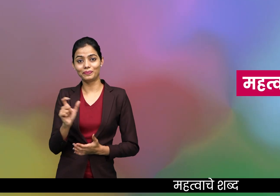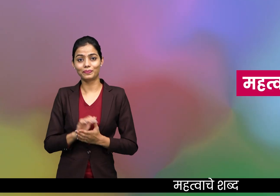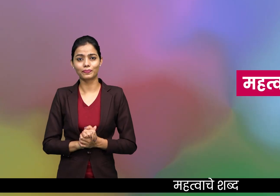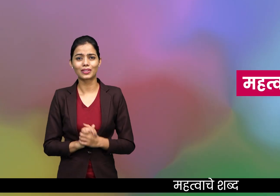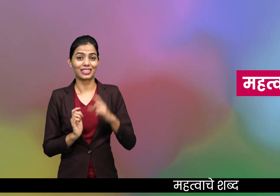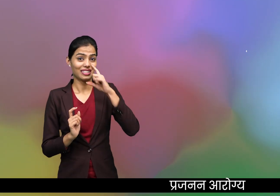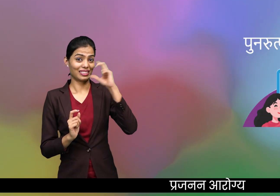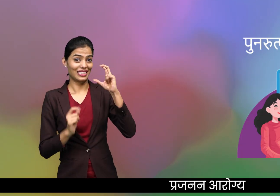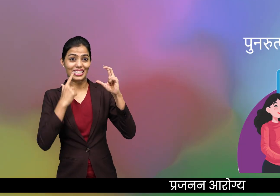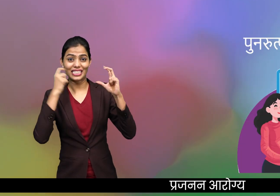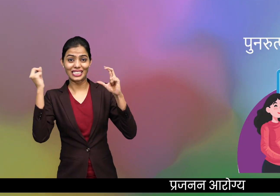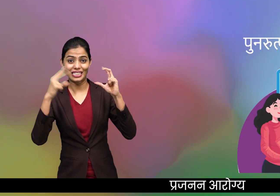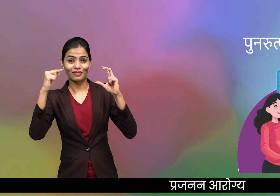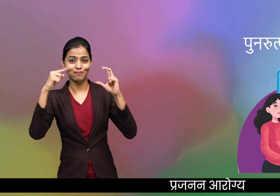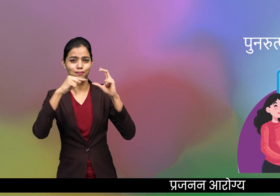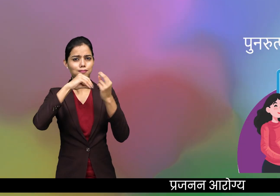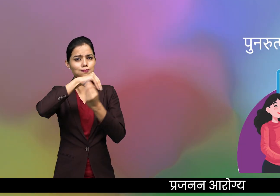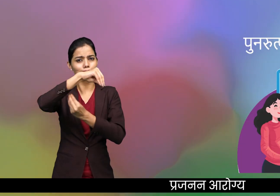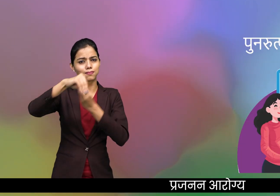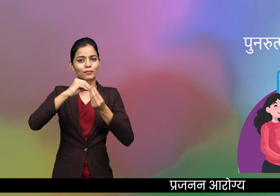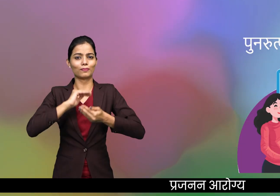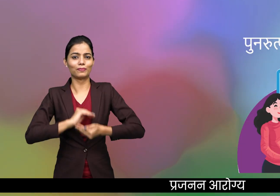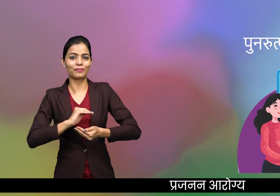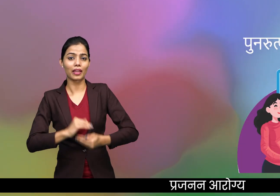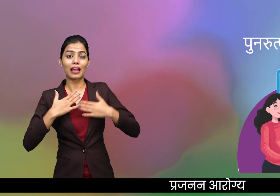महत्त्वाचे शब्द: प्रजनन आरोग्य,